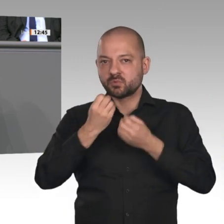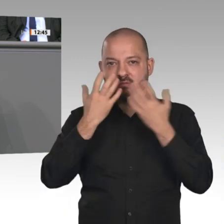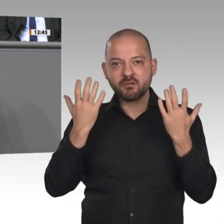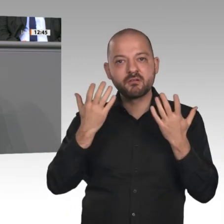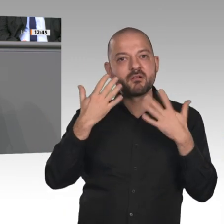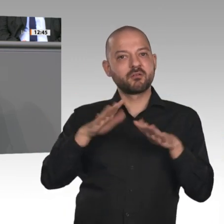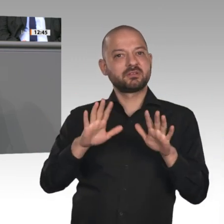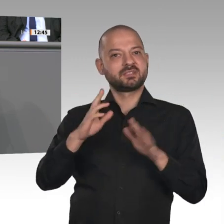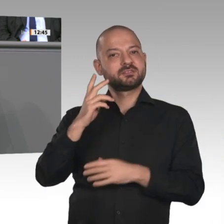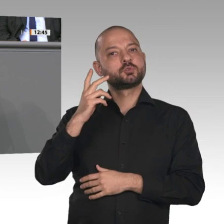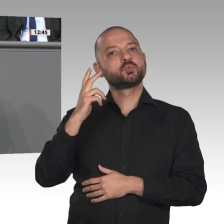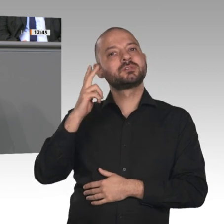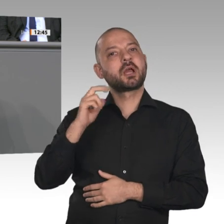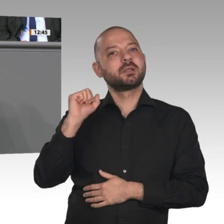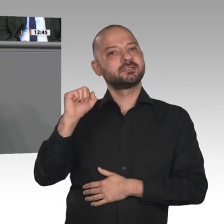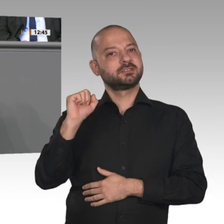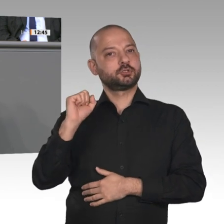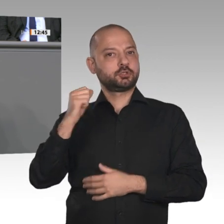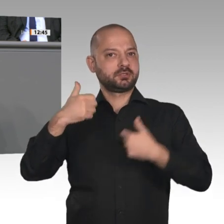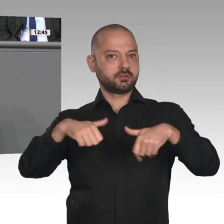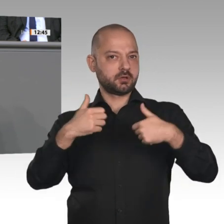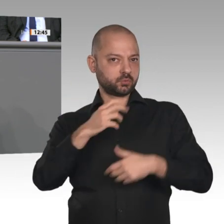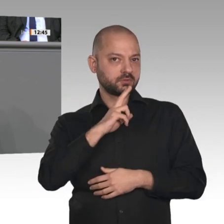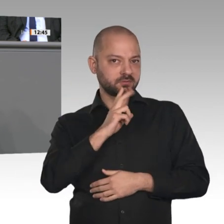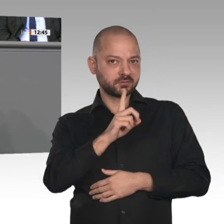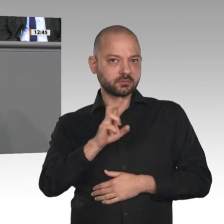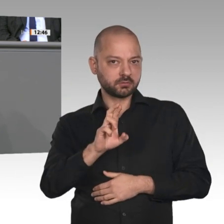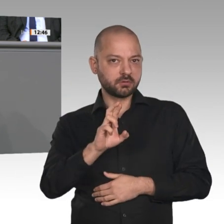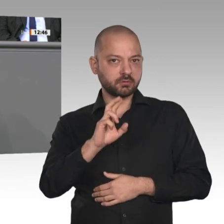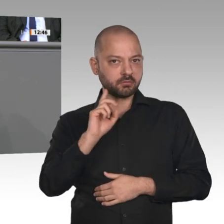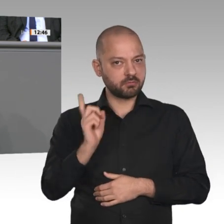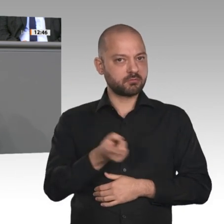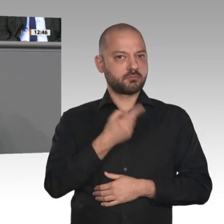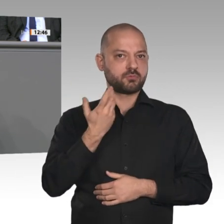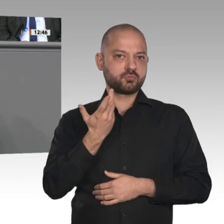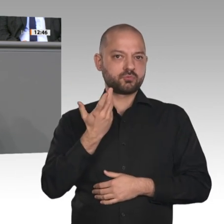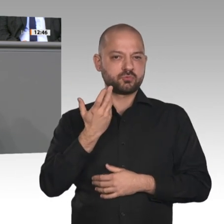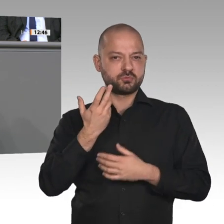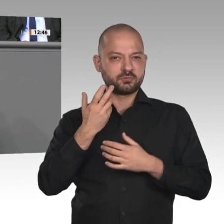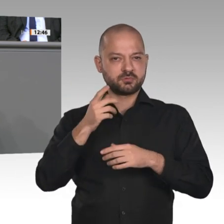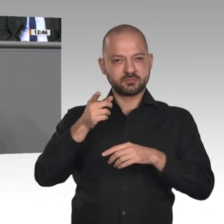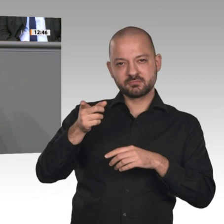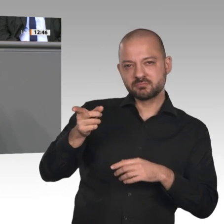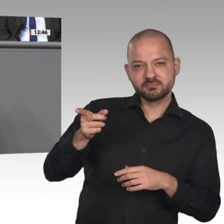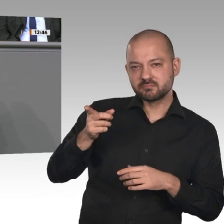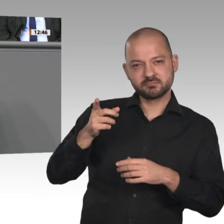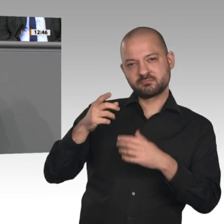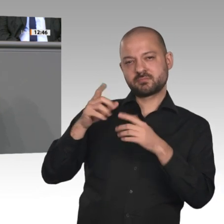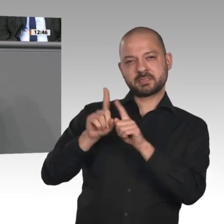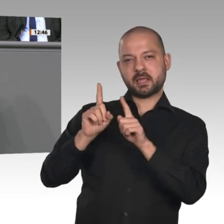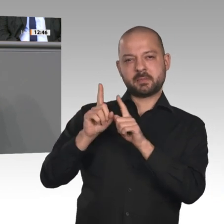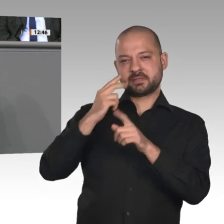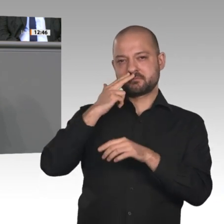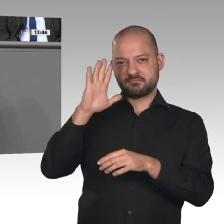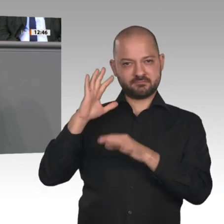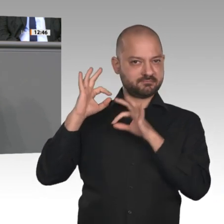Artikel 16 Absatz 2, dass frühere deutsche Staatsangehörige, denen die Staatsangehörigkeit aus politischen, rassischen oder religiösen